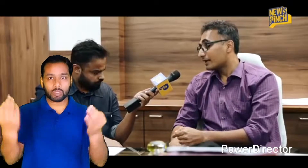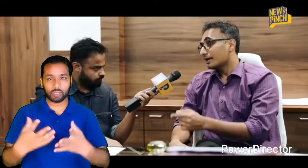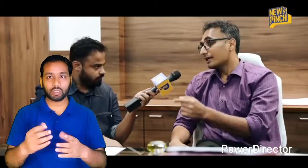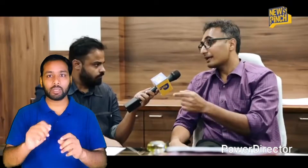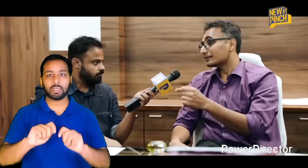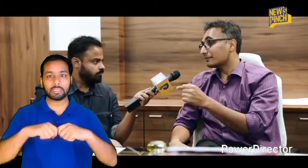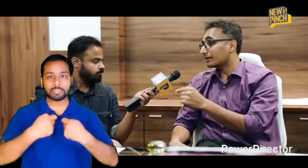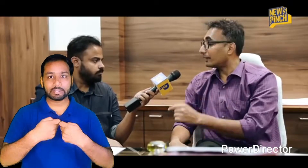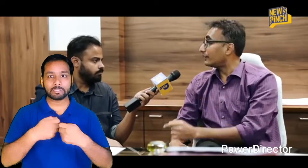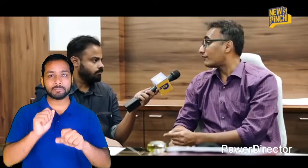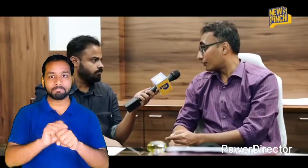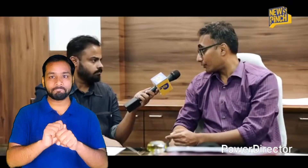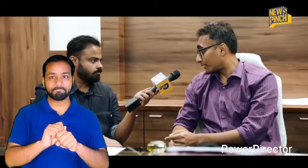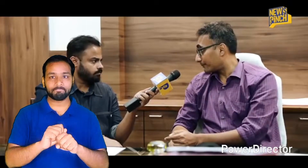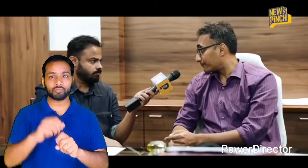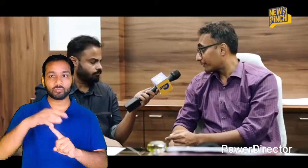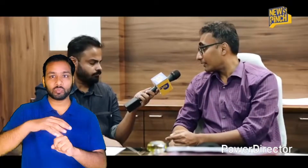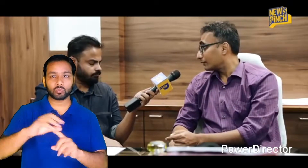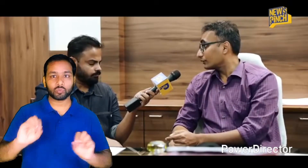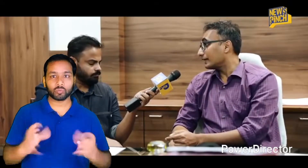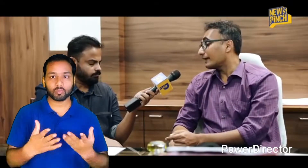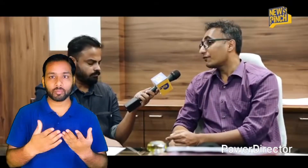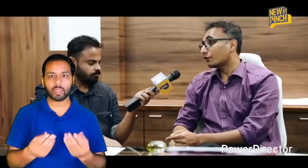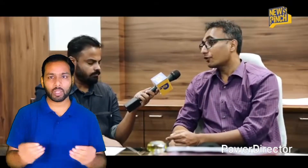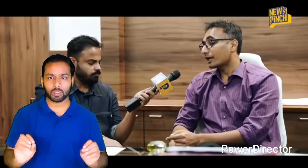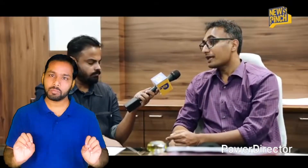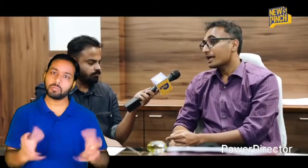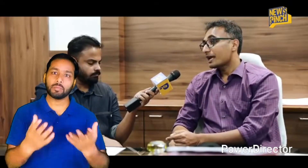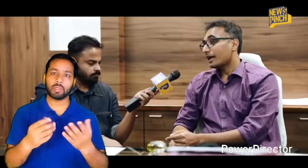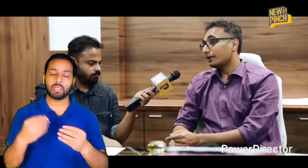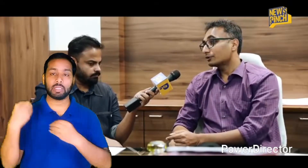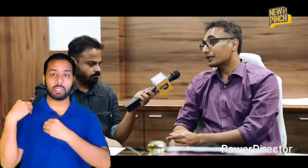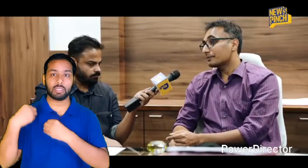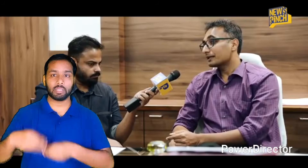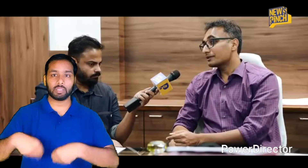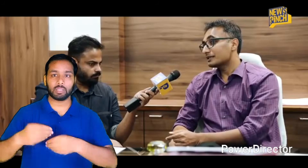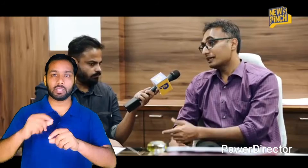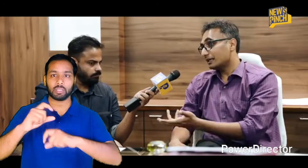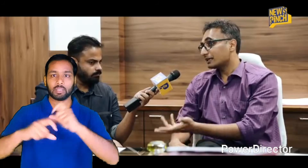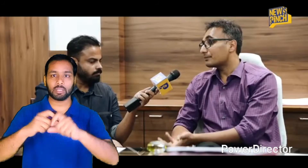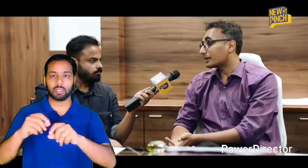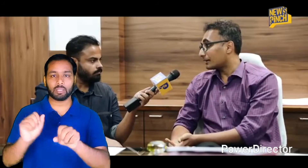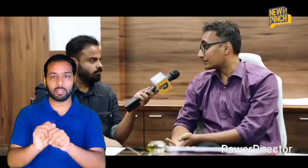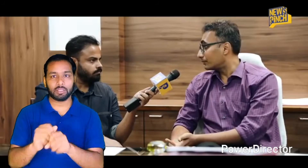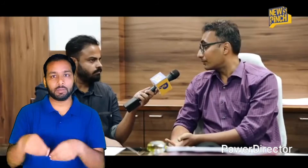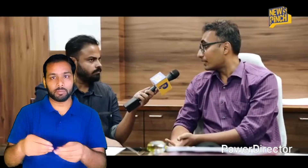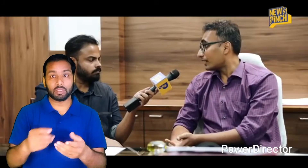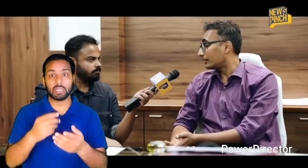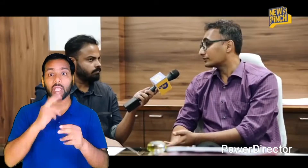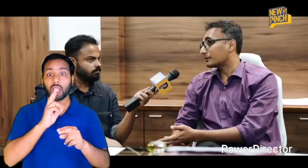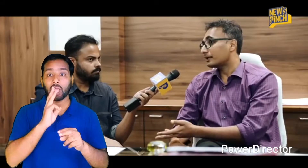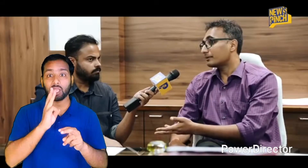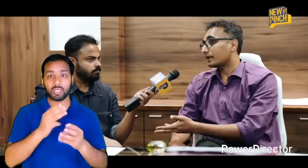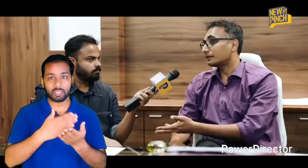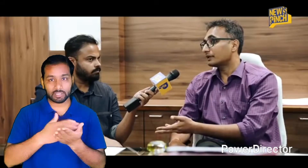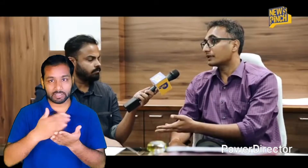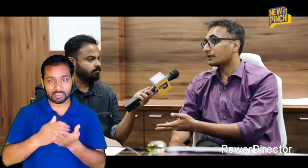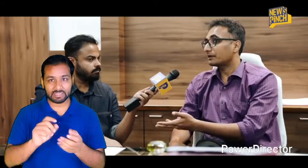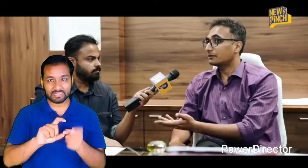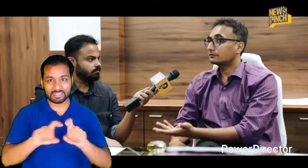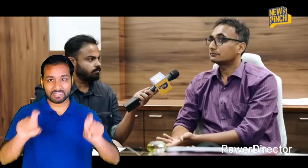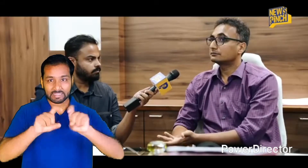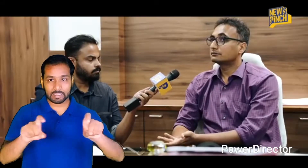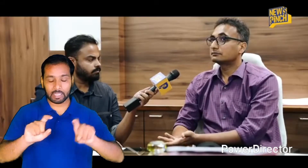स्वीकृत हुए इनके सभी के टेंडर फ्लोट हो गए, तो टेंडर फ्लोट हो गए एंड उसके बाद में शीघ्र ही इनका भी काम चालू होगा। एंड उसके बाद में आई